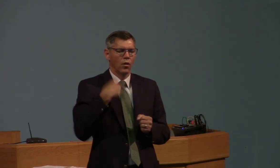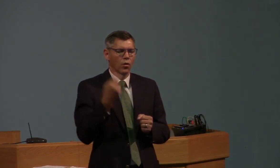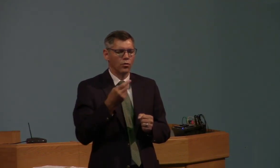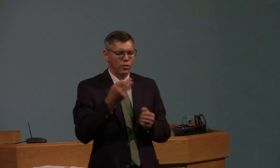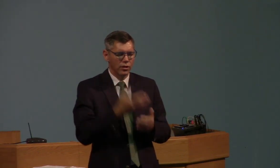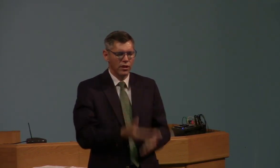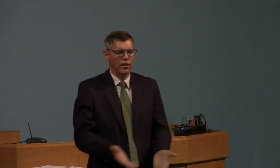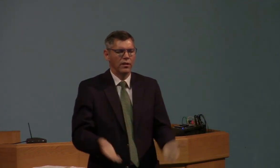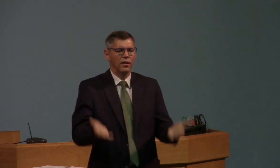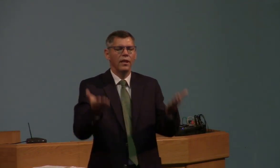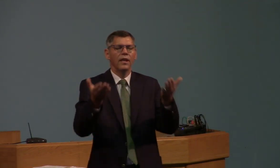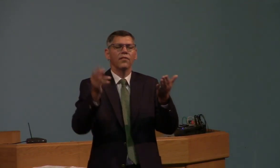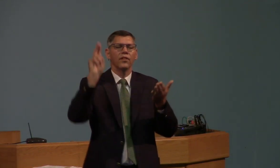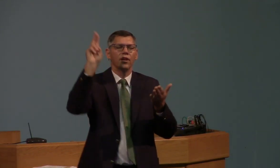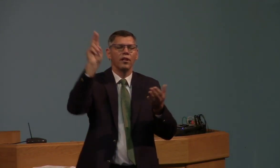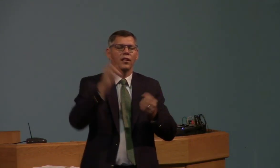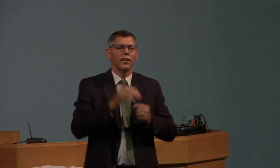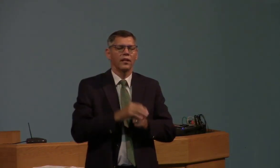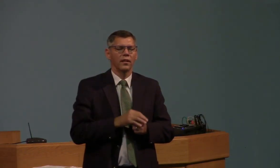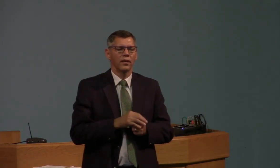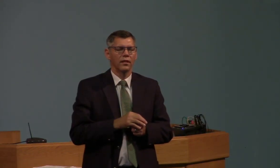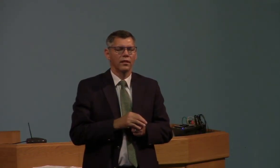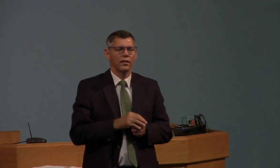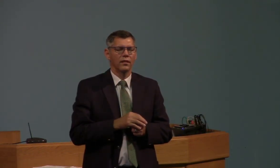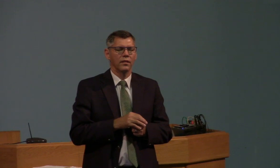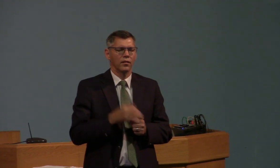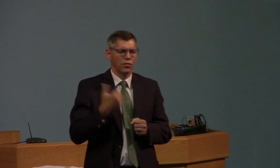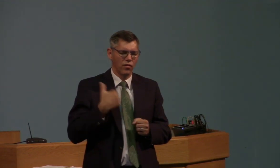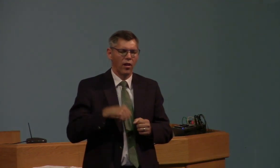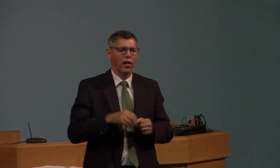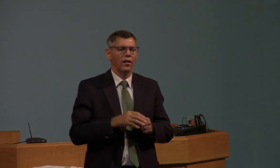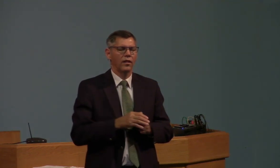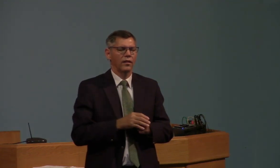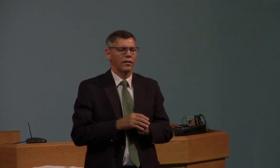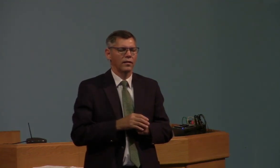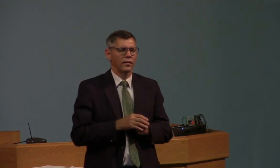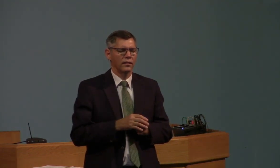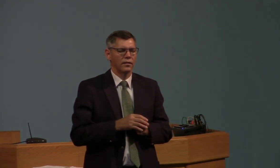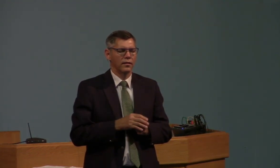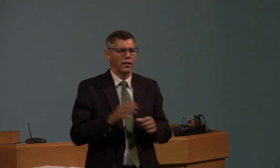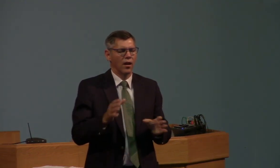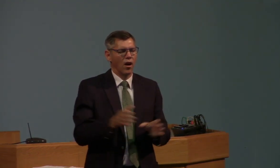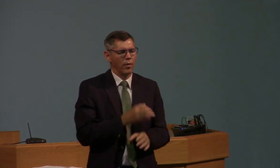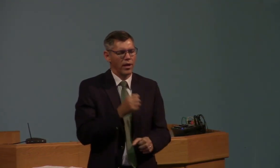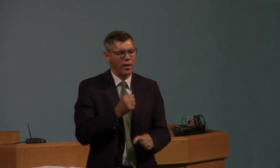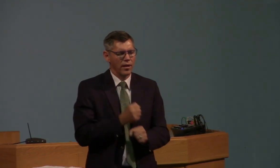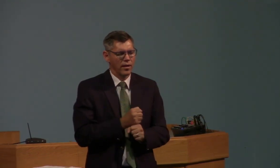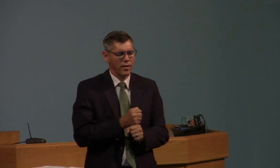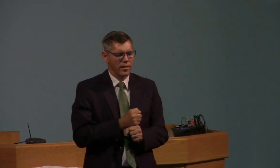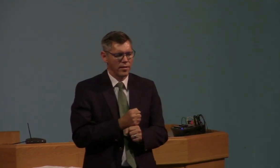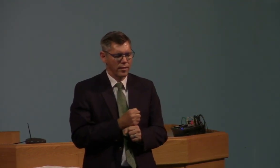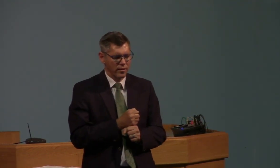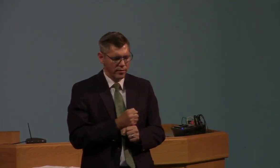ons eer vir U en ons wag. Amen.